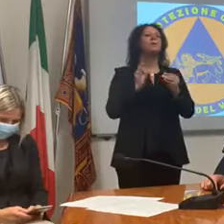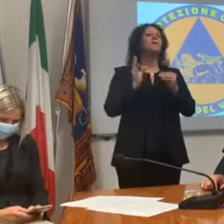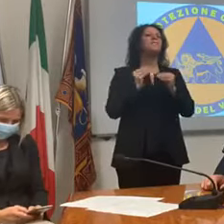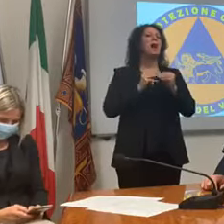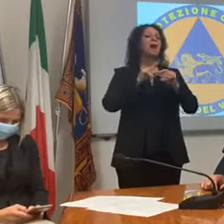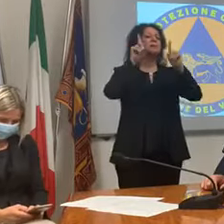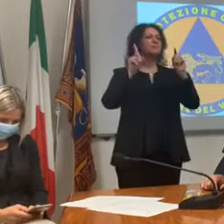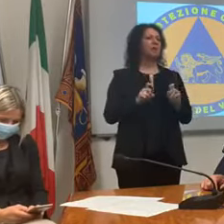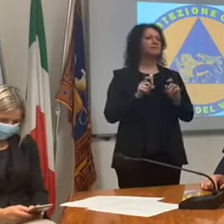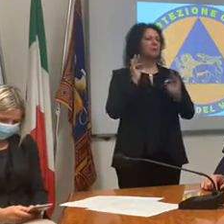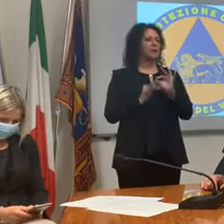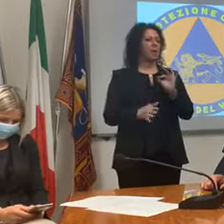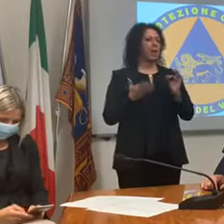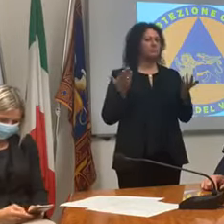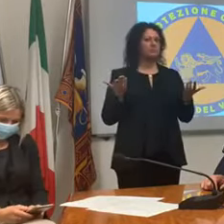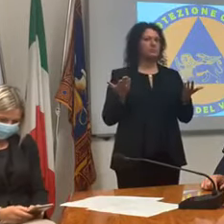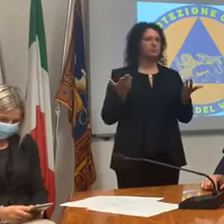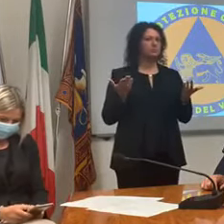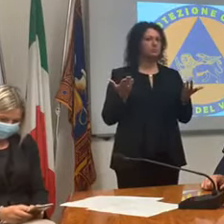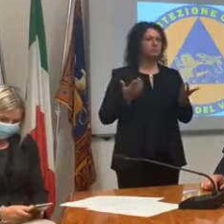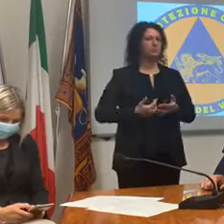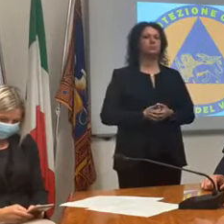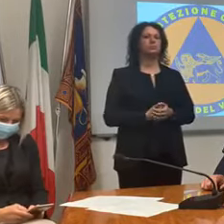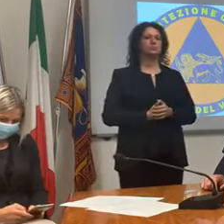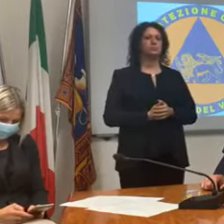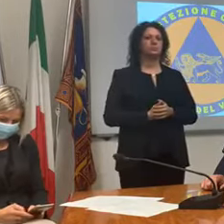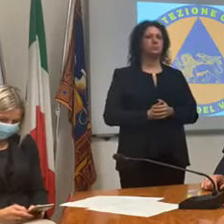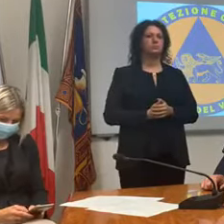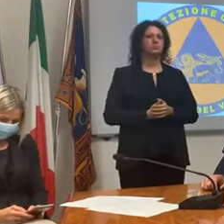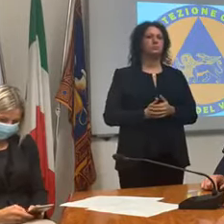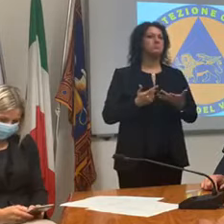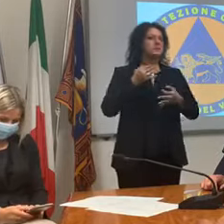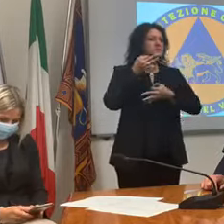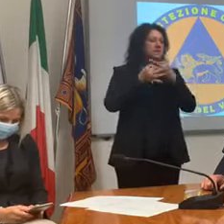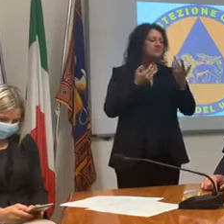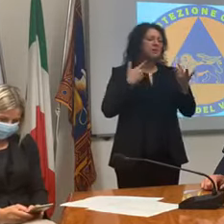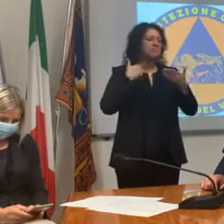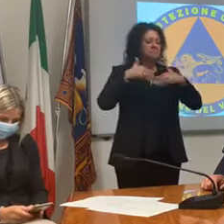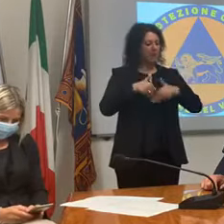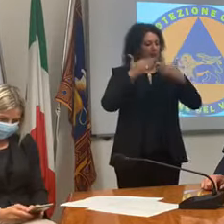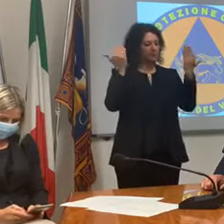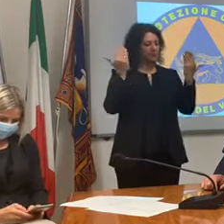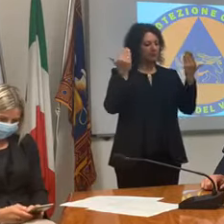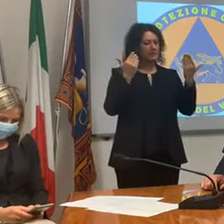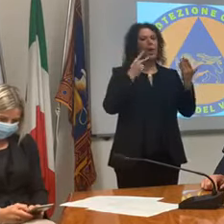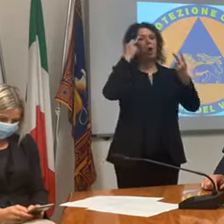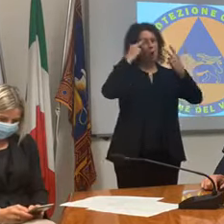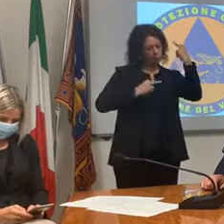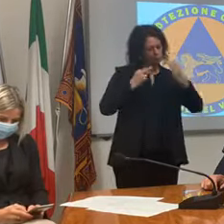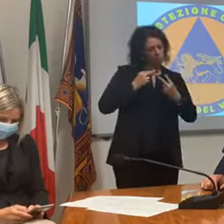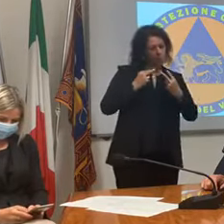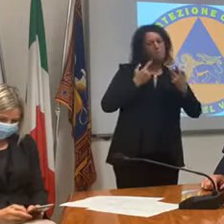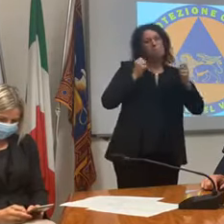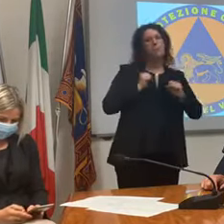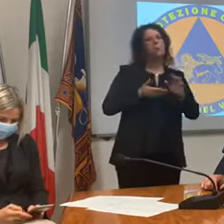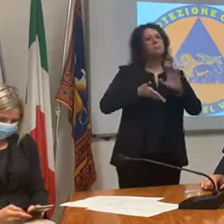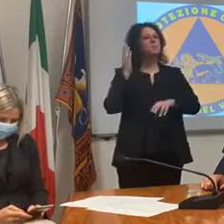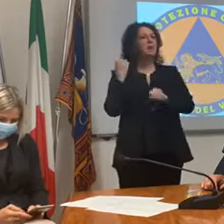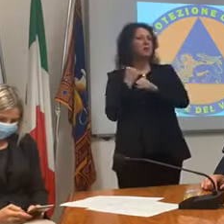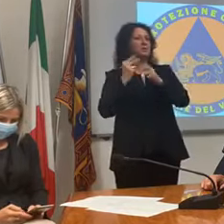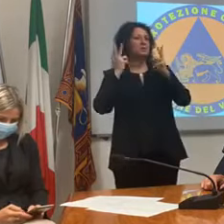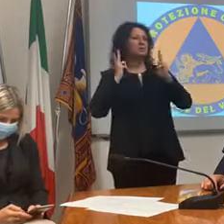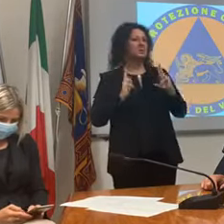mattina, sempre che non ci sia una qualche positività, la mattina va via tranquillo per gli altri